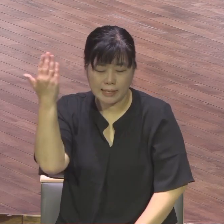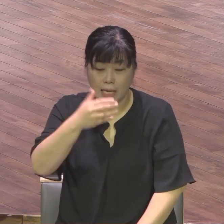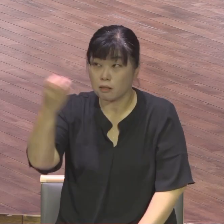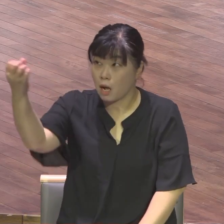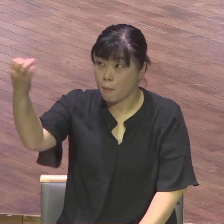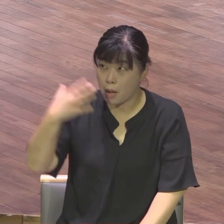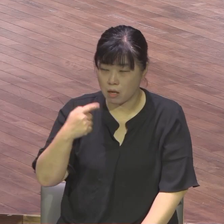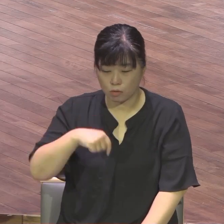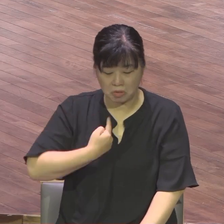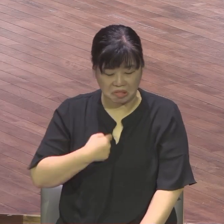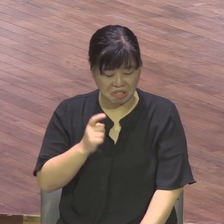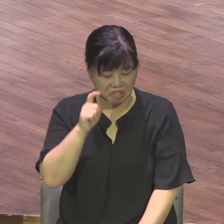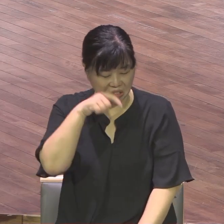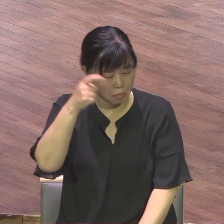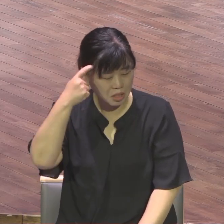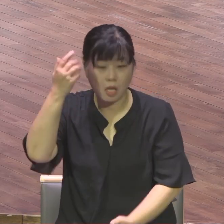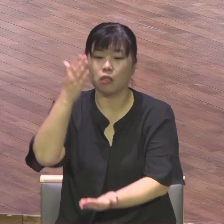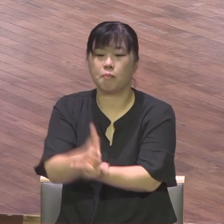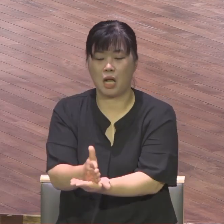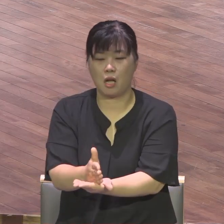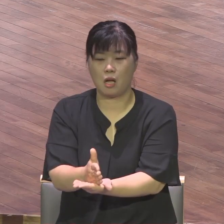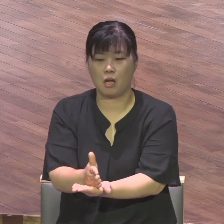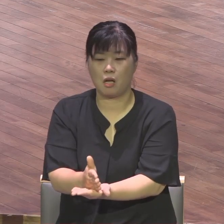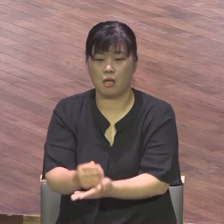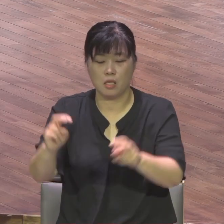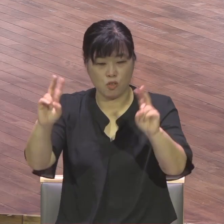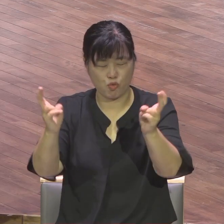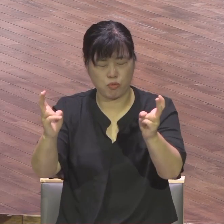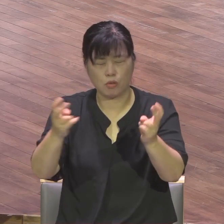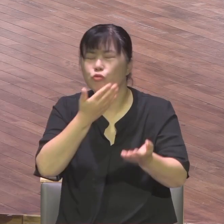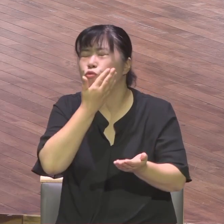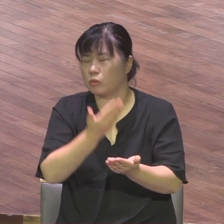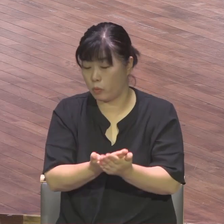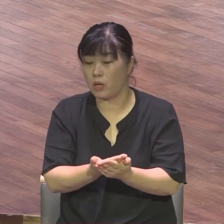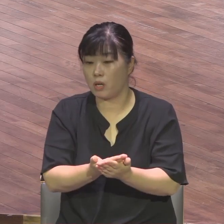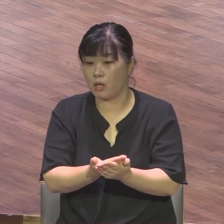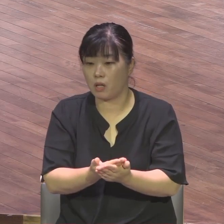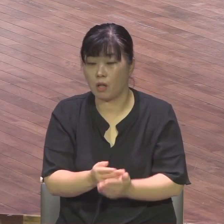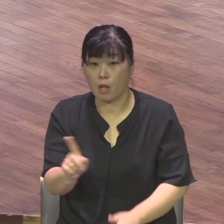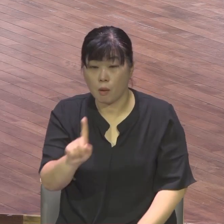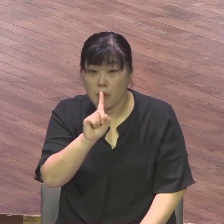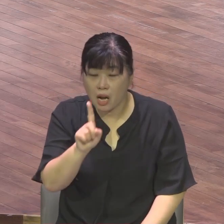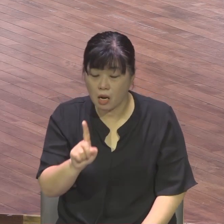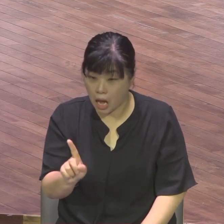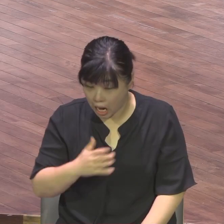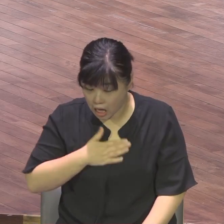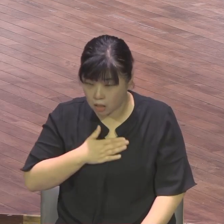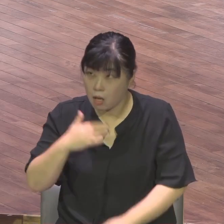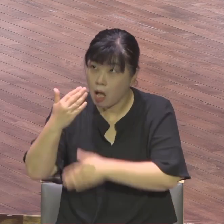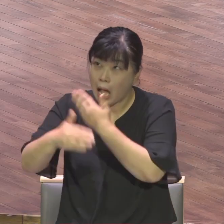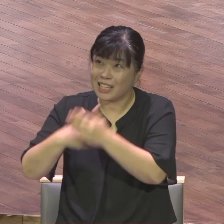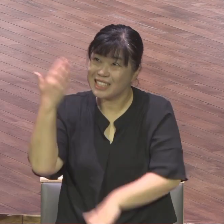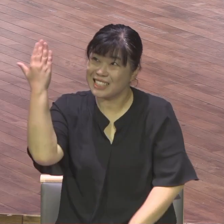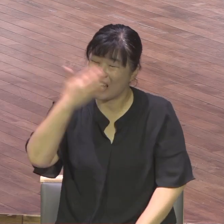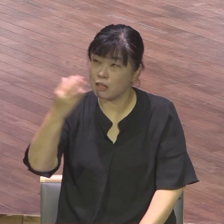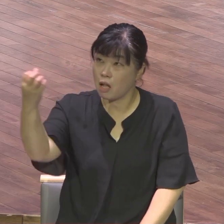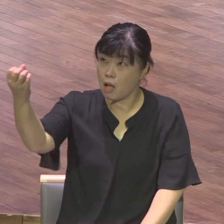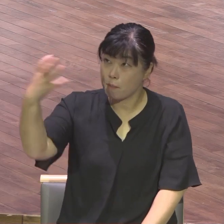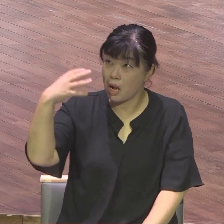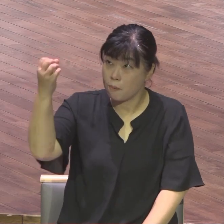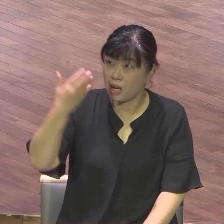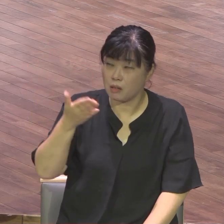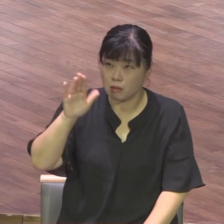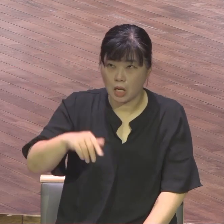너가 속되다 하지 말라. 하나님께서 깨끗하게 했는데 너 선입견 편견